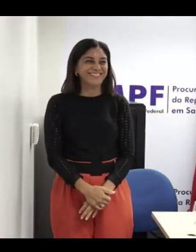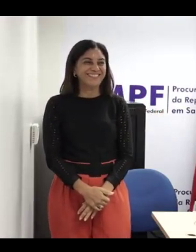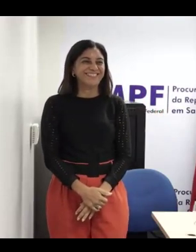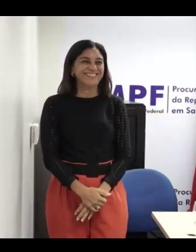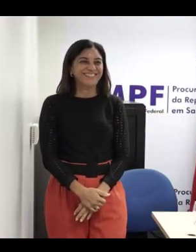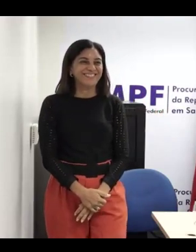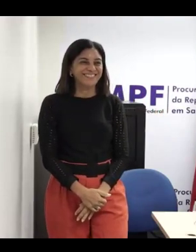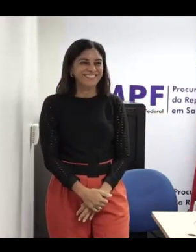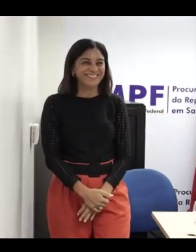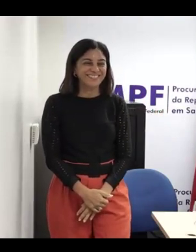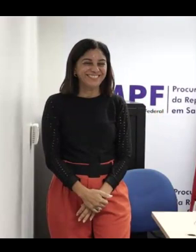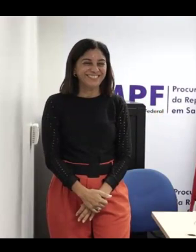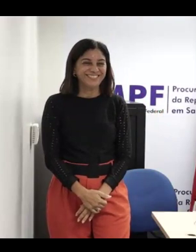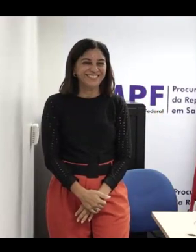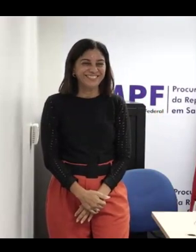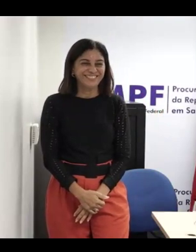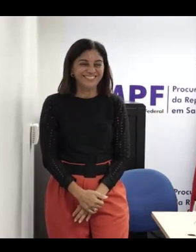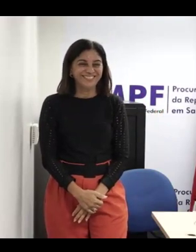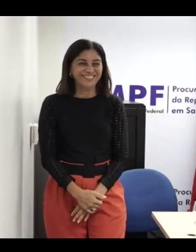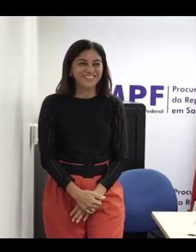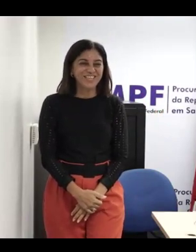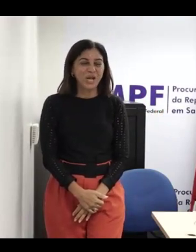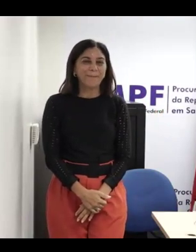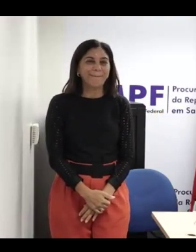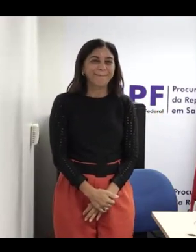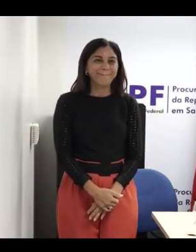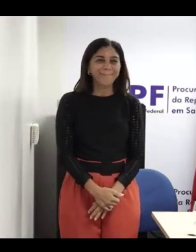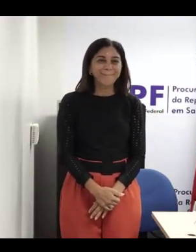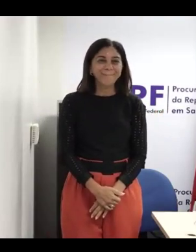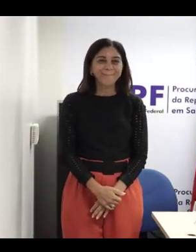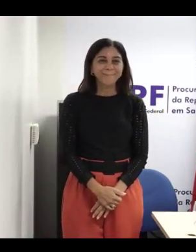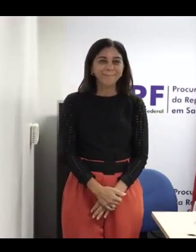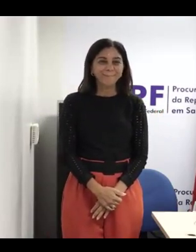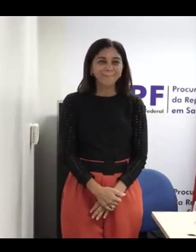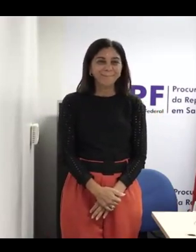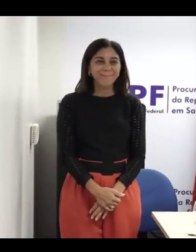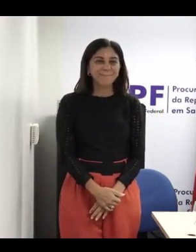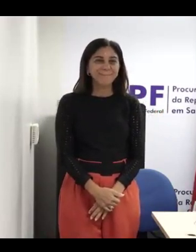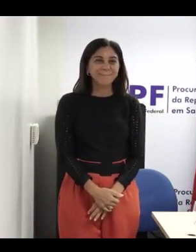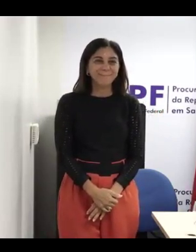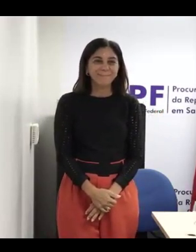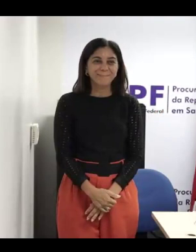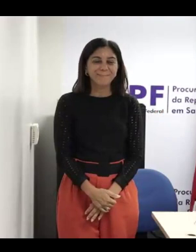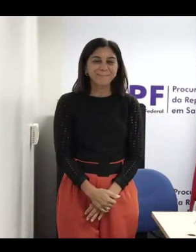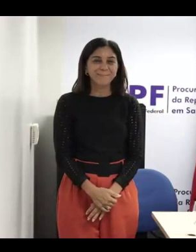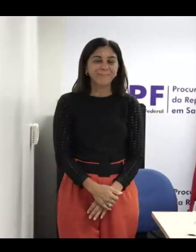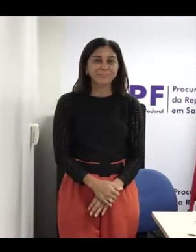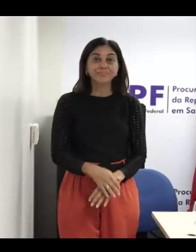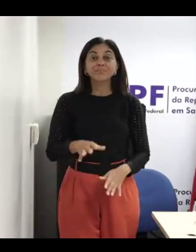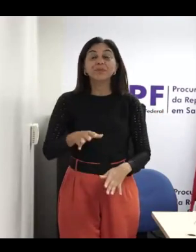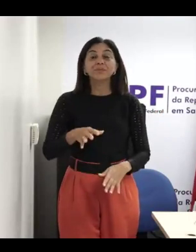perga excelente pergunta o colega tem feito perguntas muito assim a a jurisprudência